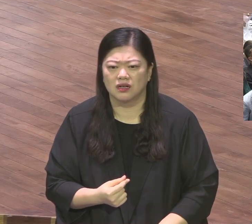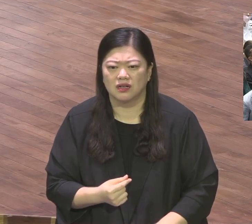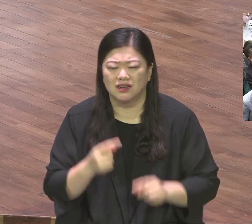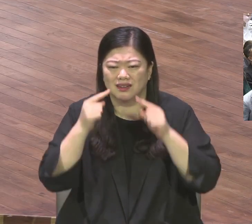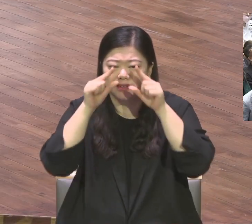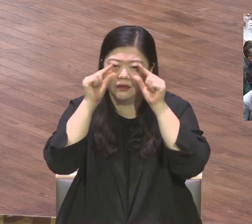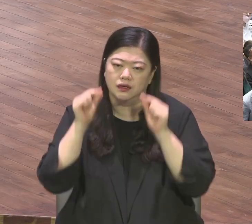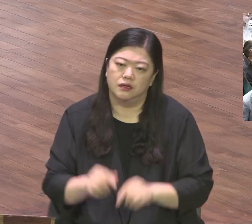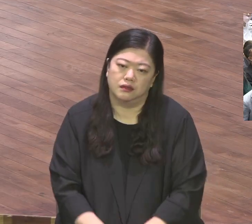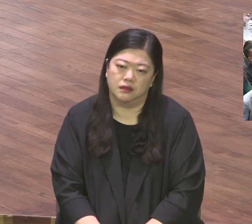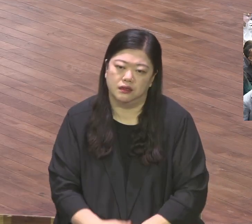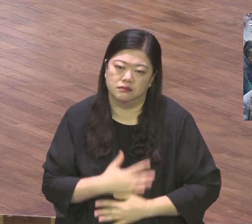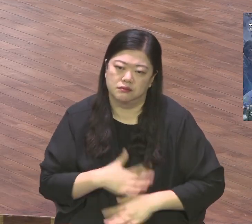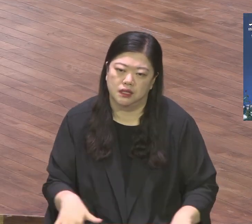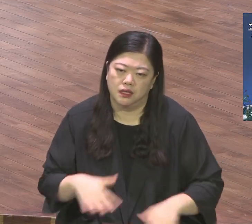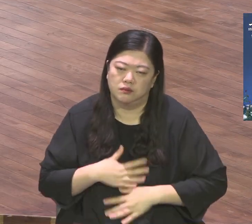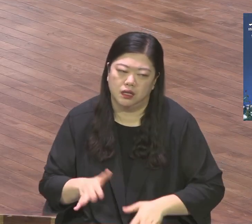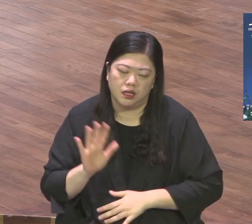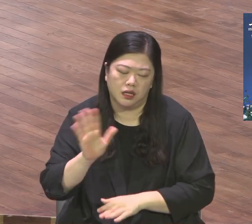주옵소서.